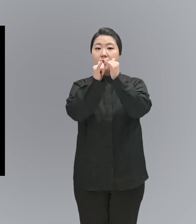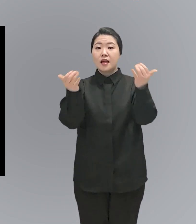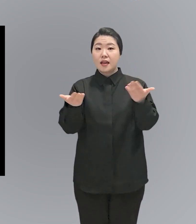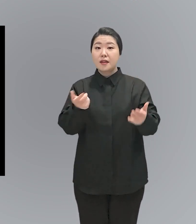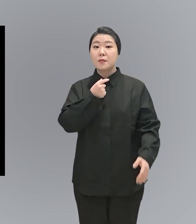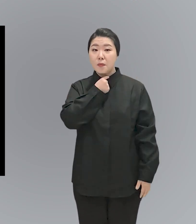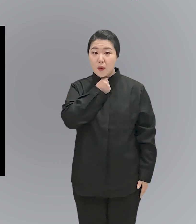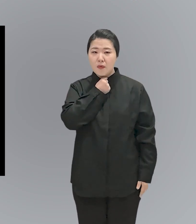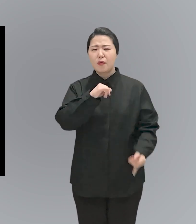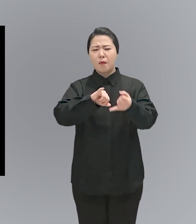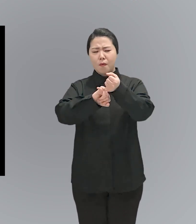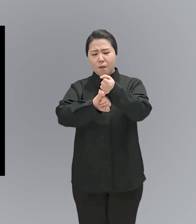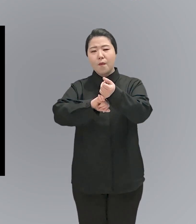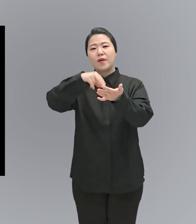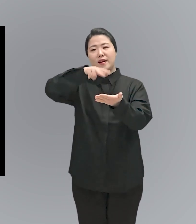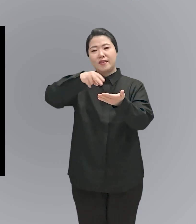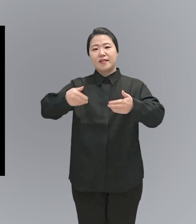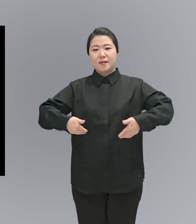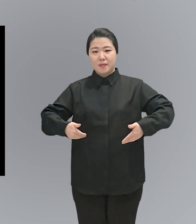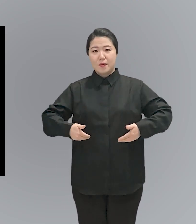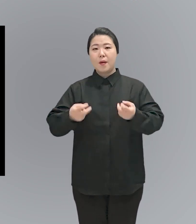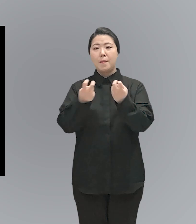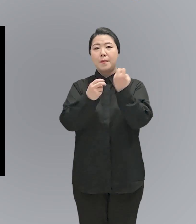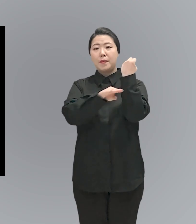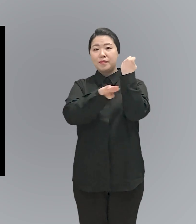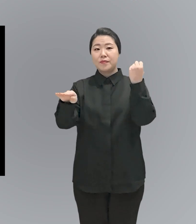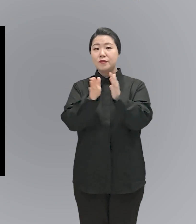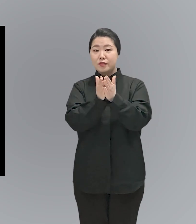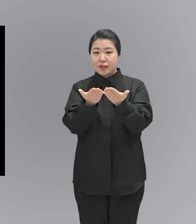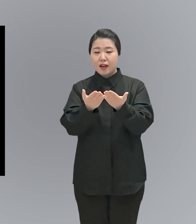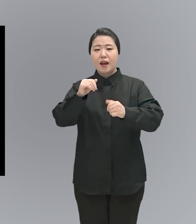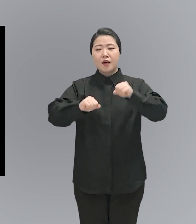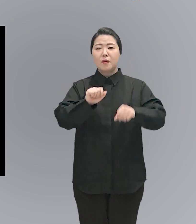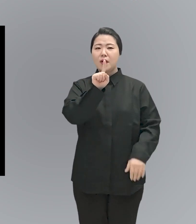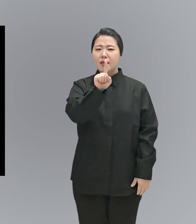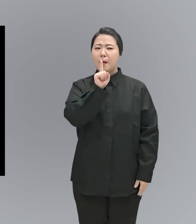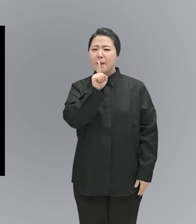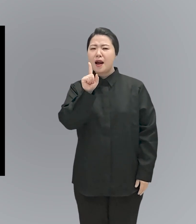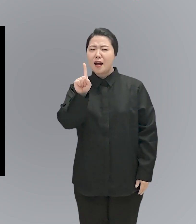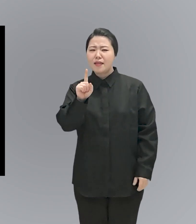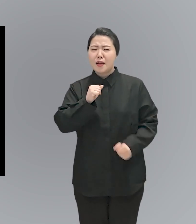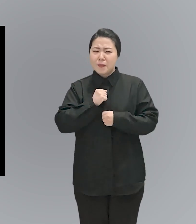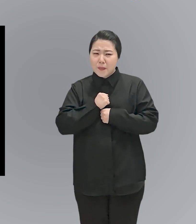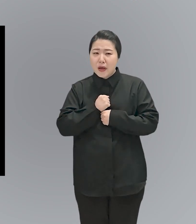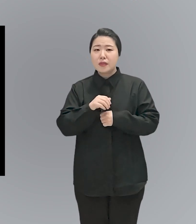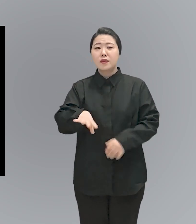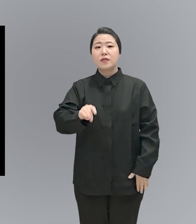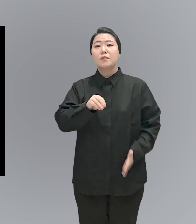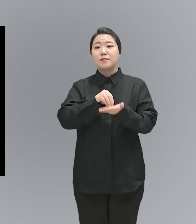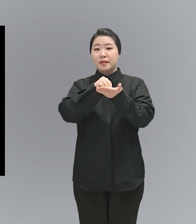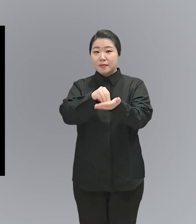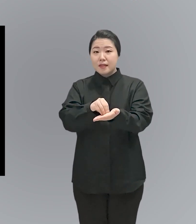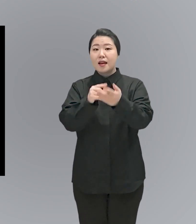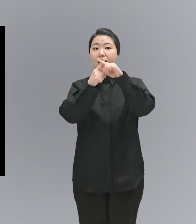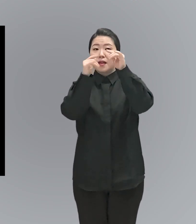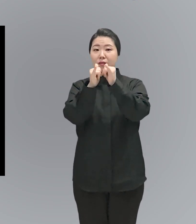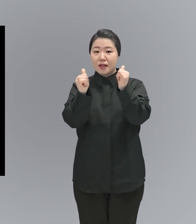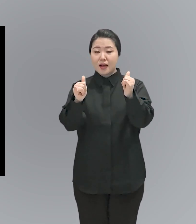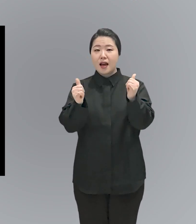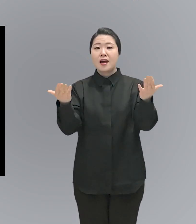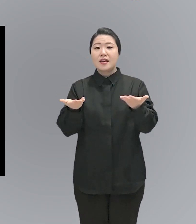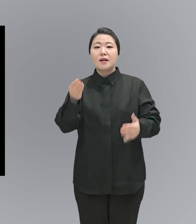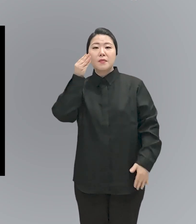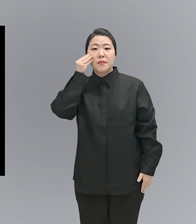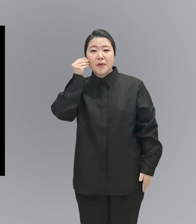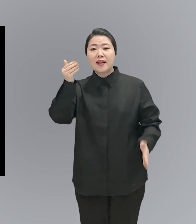간호사를 꿈꾼다면 반드시 읽어야 할 필수 가이드북. 행동 하나, 말 한마디 조심스럽던 신규 간호사가 제